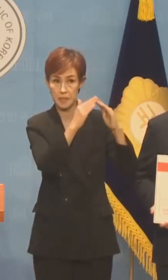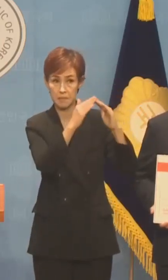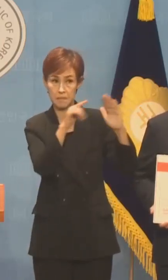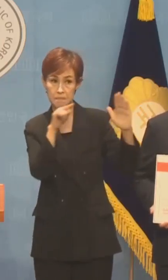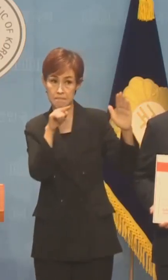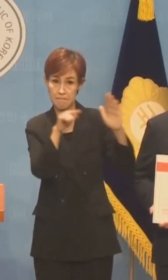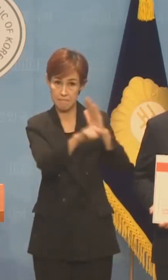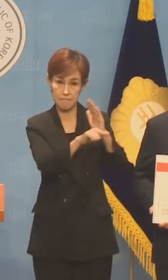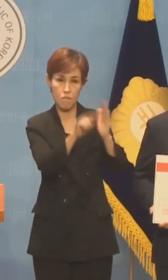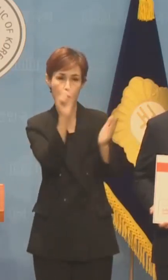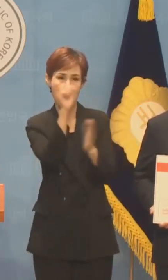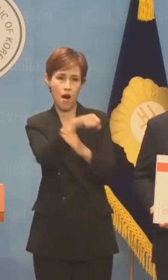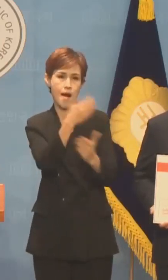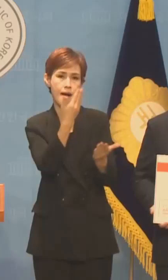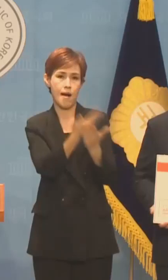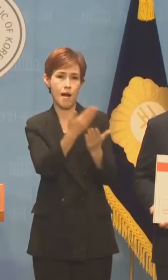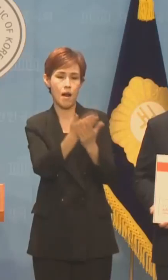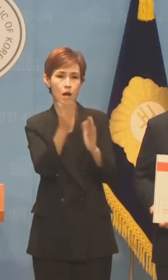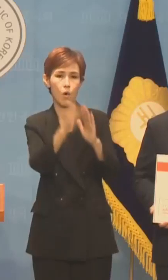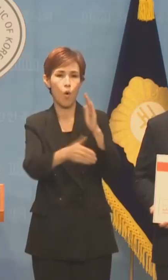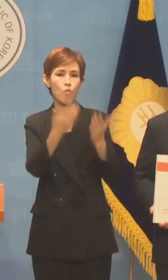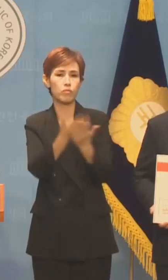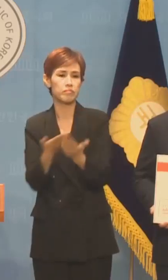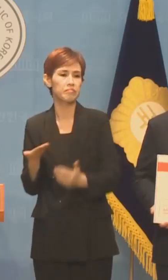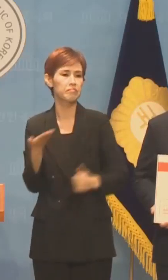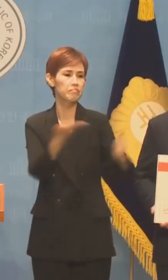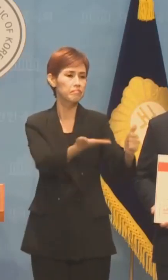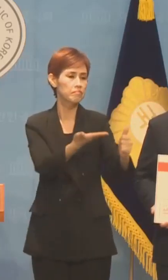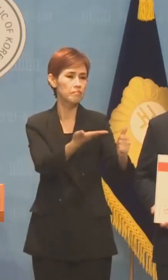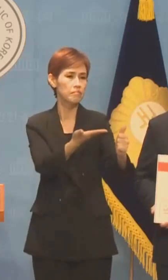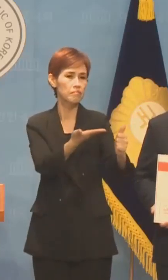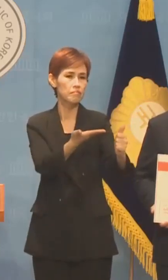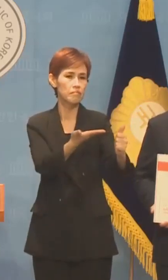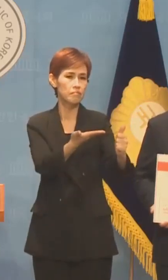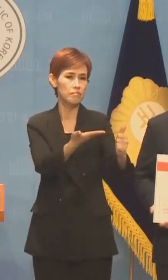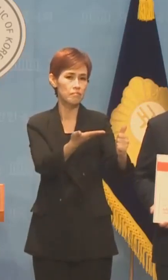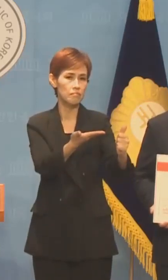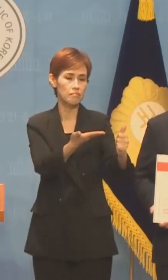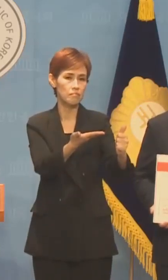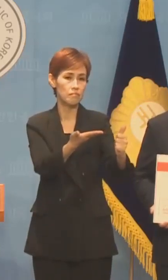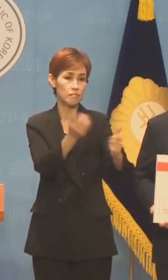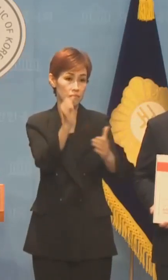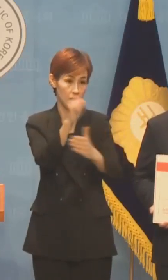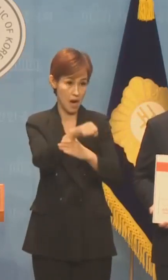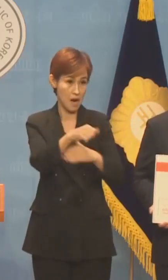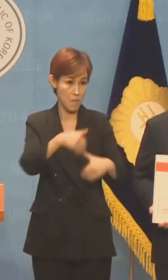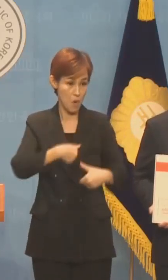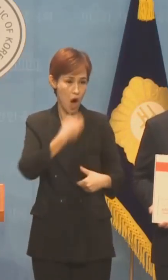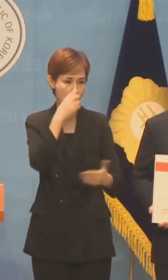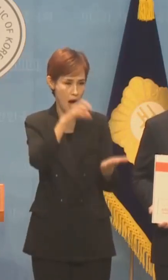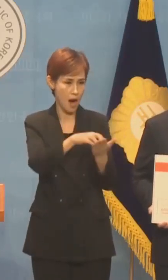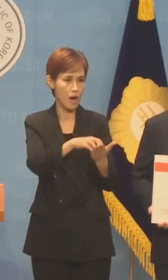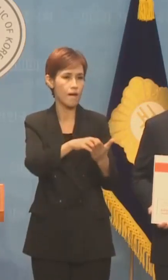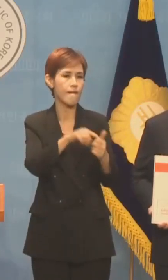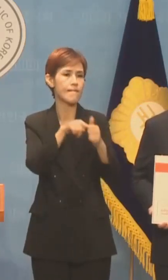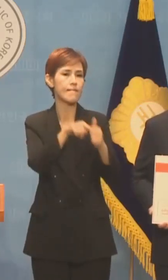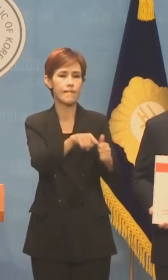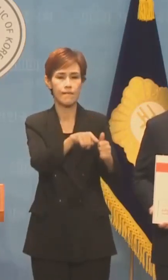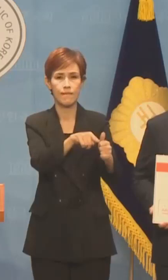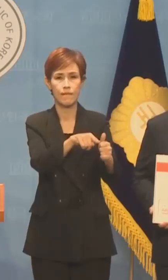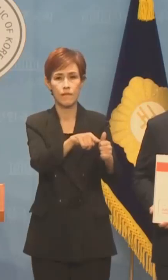출입을 허가해달라는 공문을 들이밀며 승인한다는 관인을 찍으라고